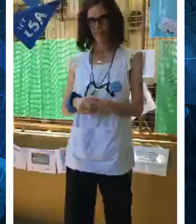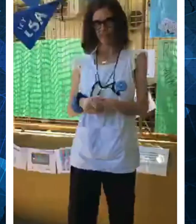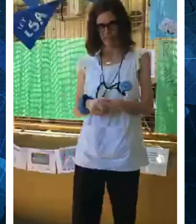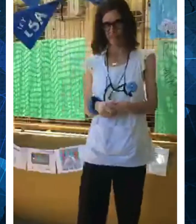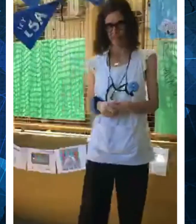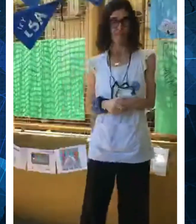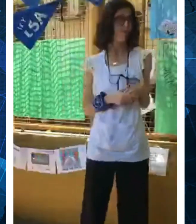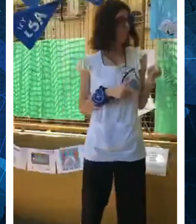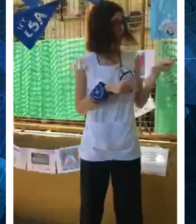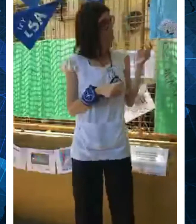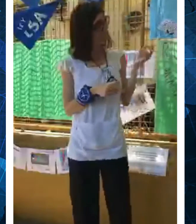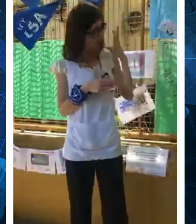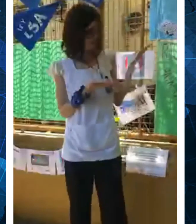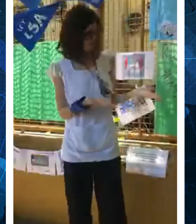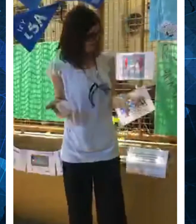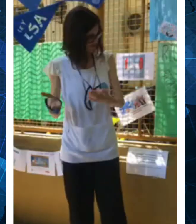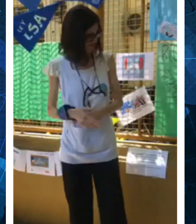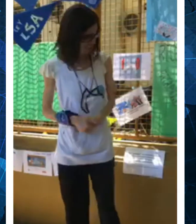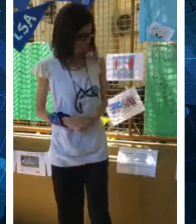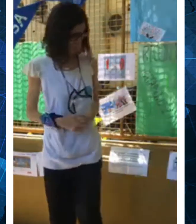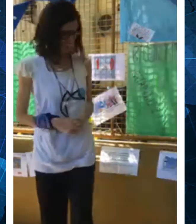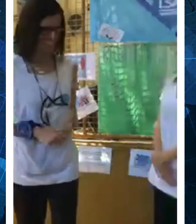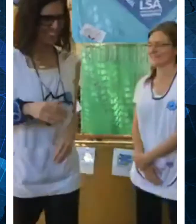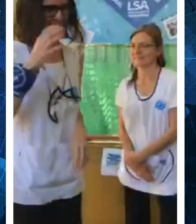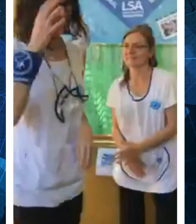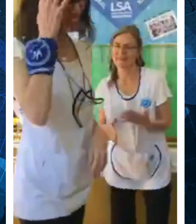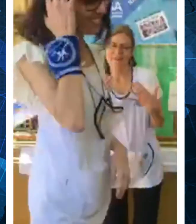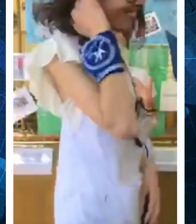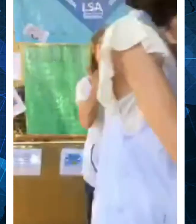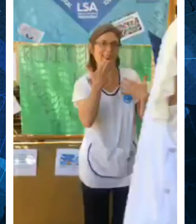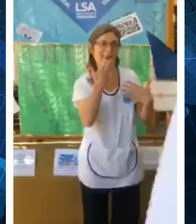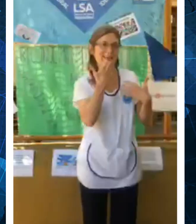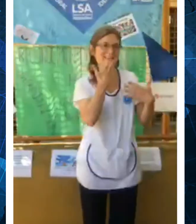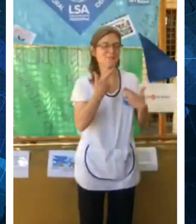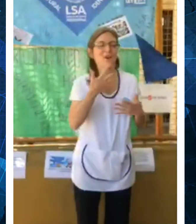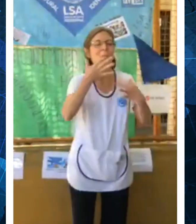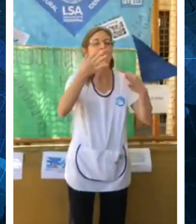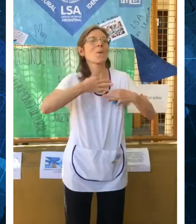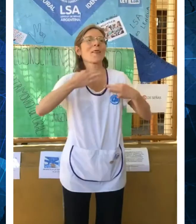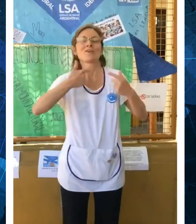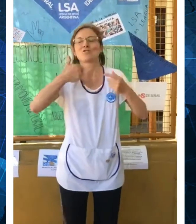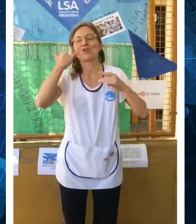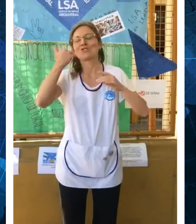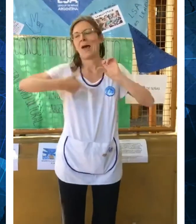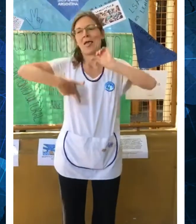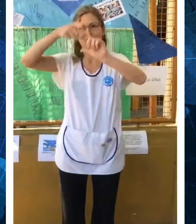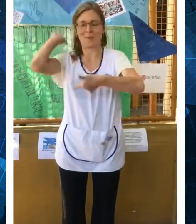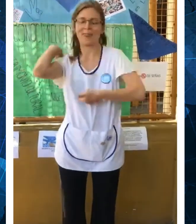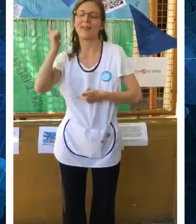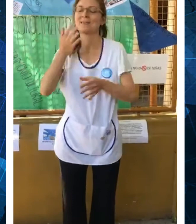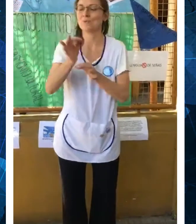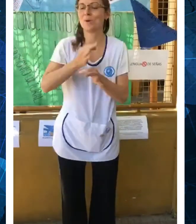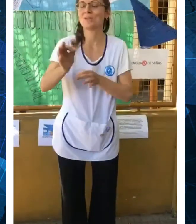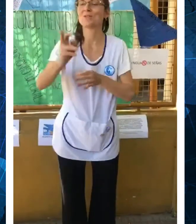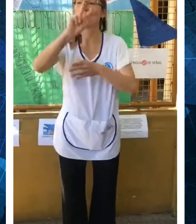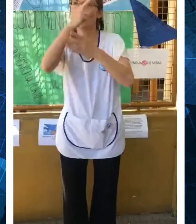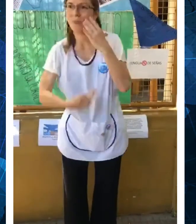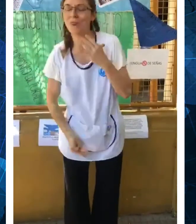lo que nos va a permitir realmente avanzar. Así que bienvenida, Sol. Muchas gracias.